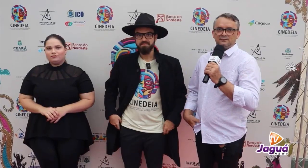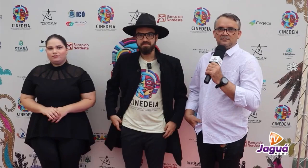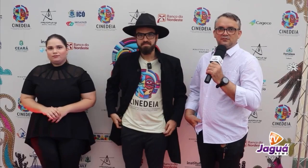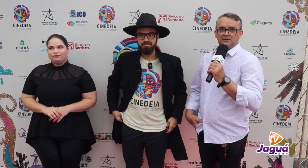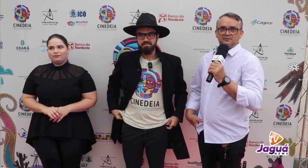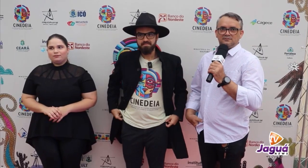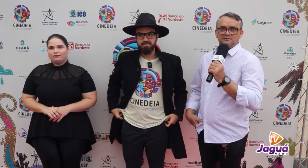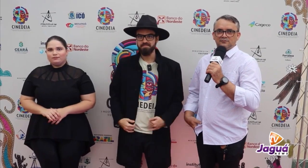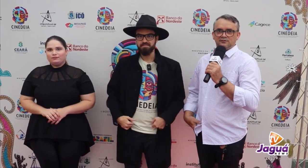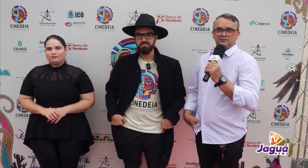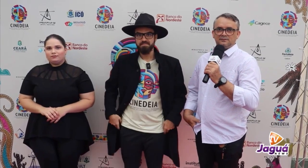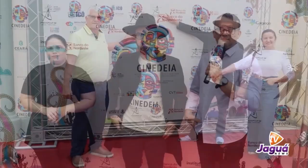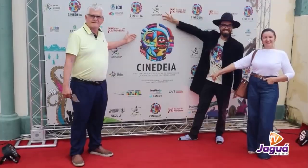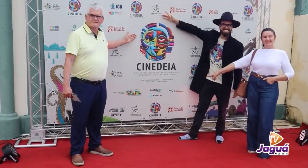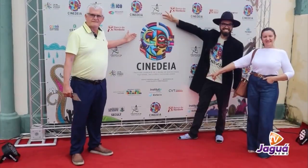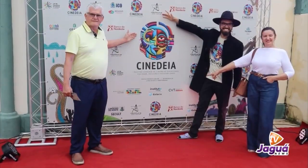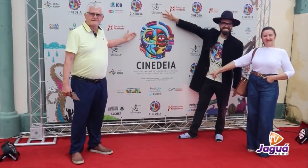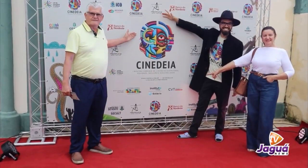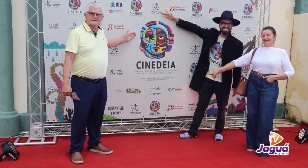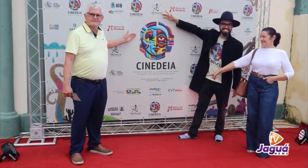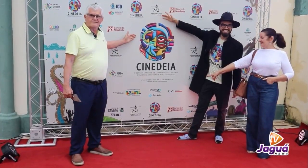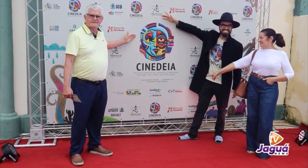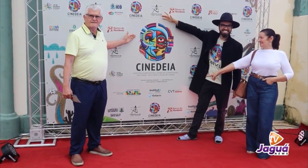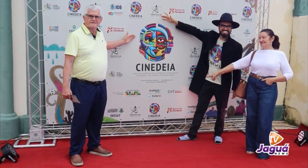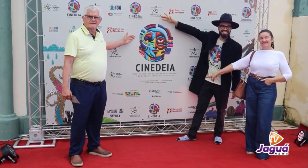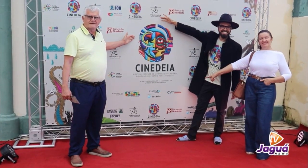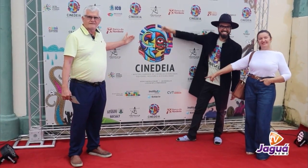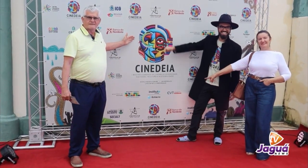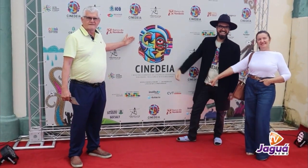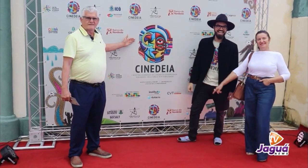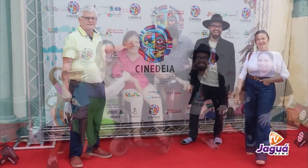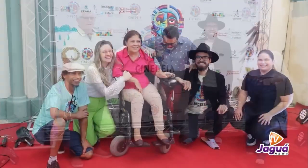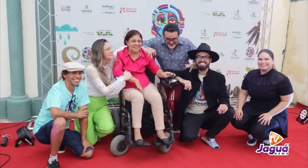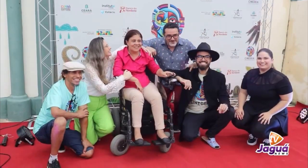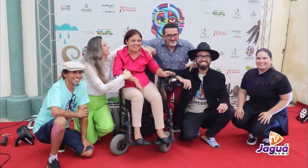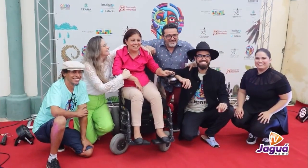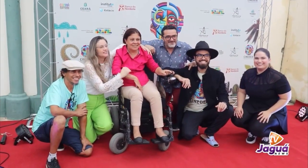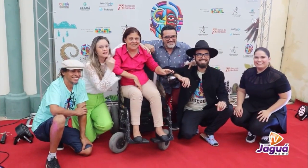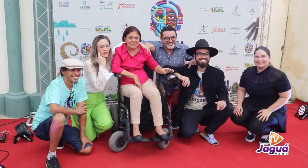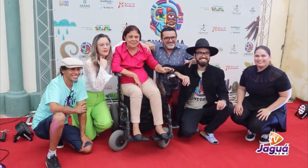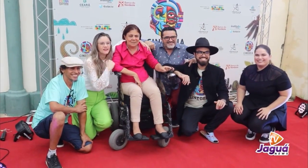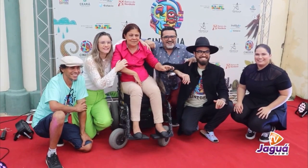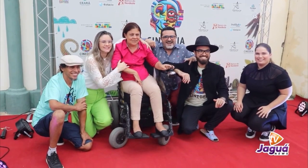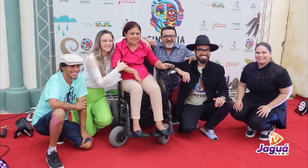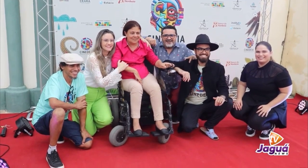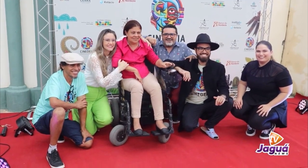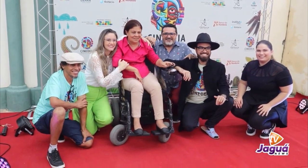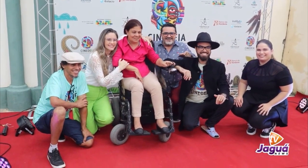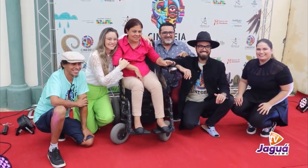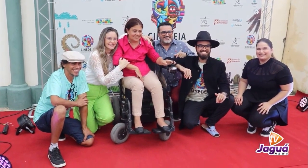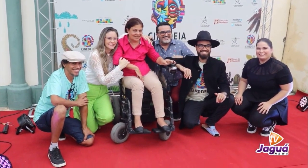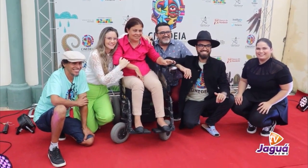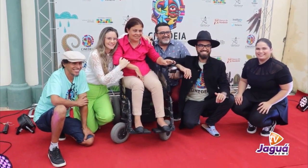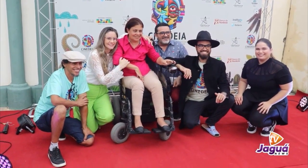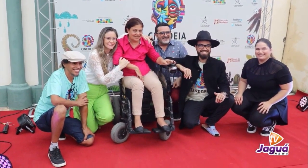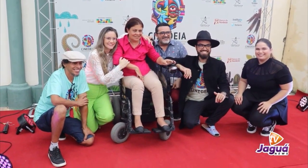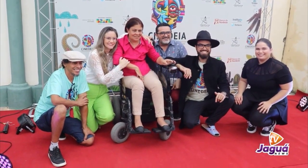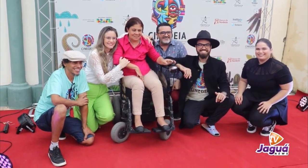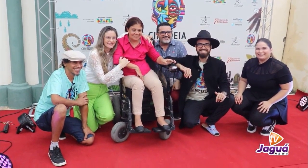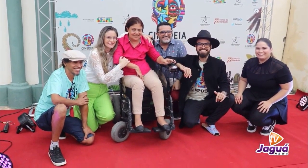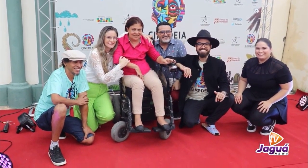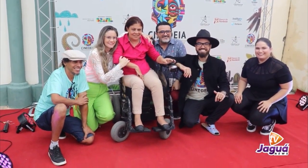Com tradução em Libras e audiodescrição, além de destinar 60% das vagas para